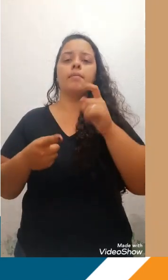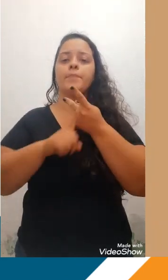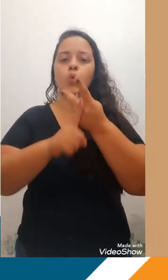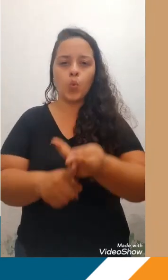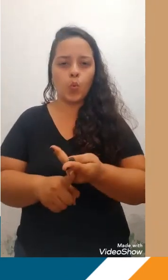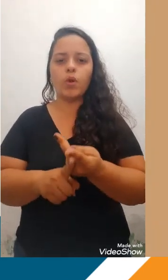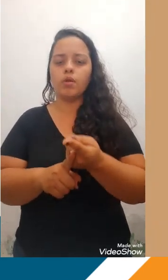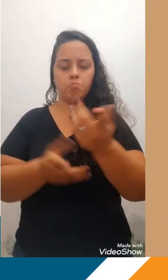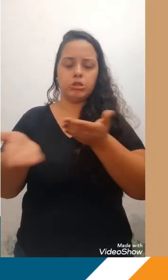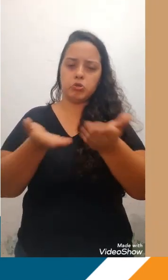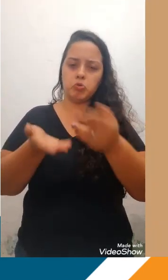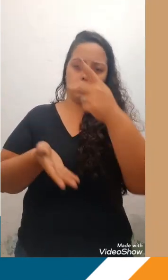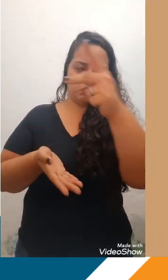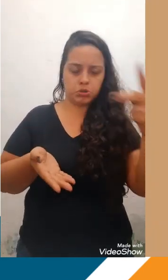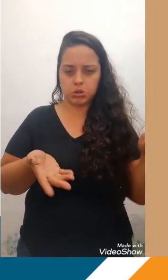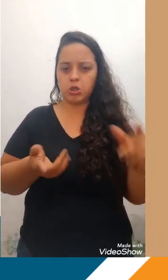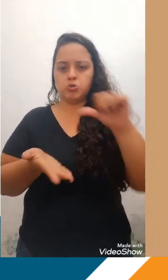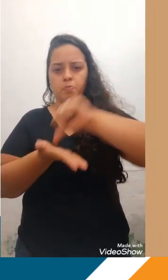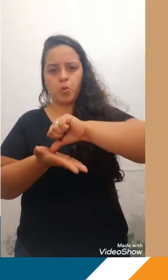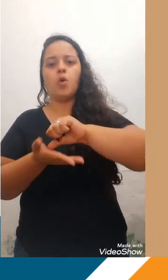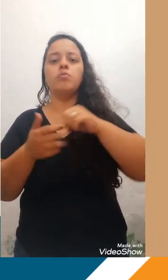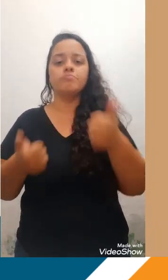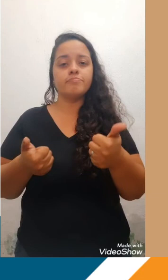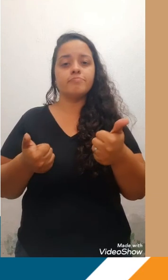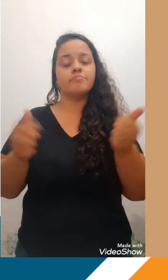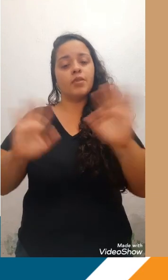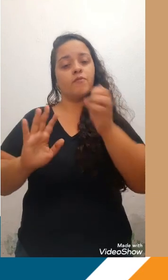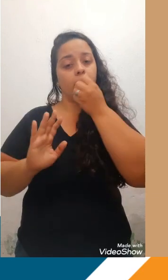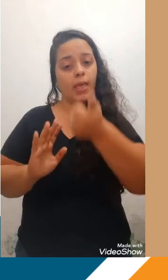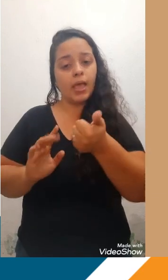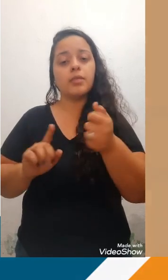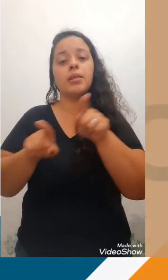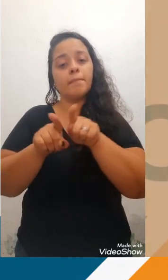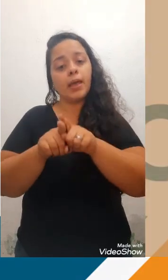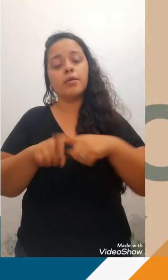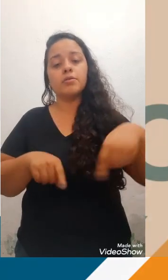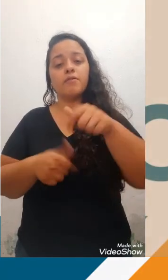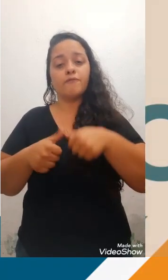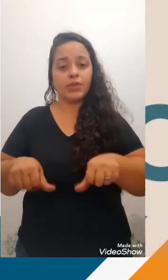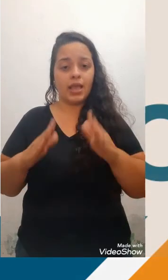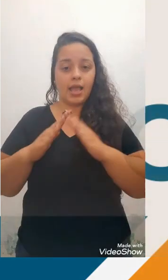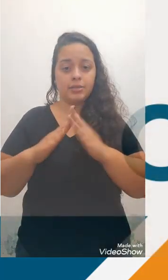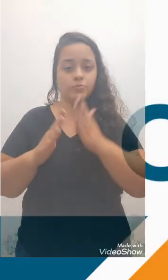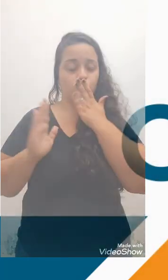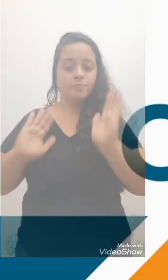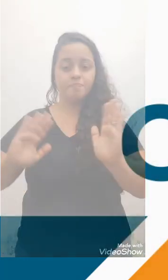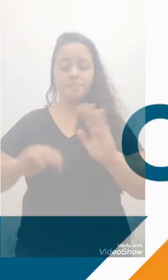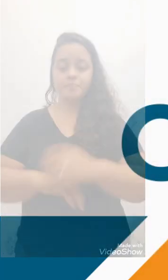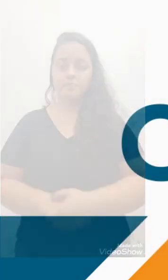procurem a mediadora ou o mediador do polo de vocês. E é isso. Fiquem bem e, se puderem, continuem em casa.